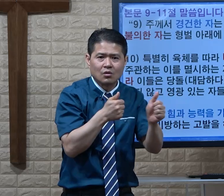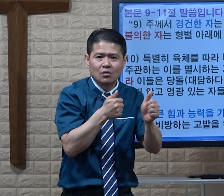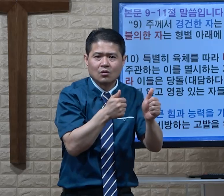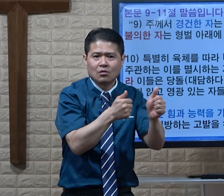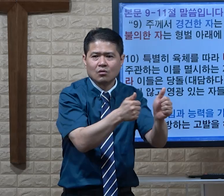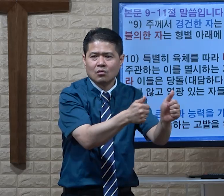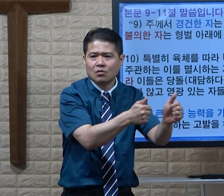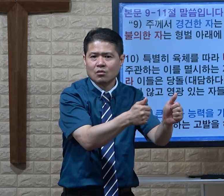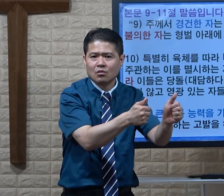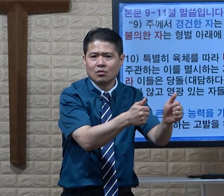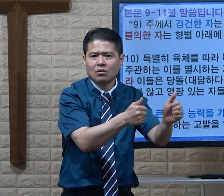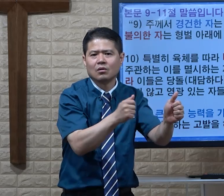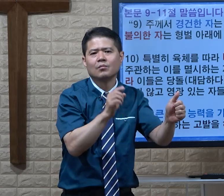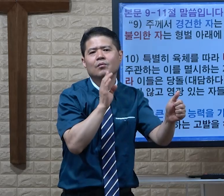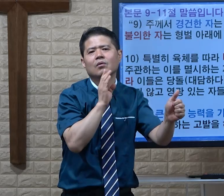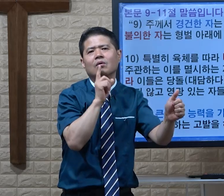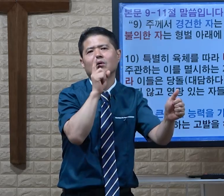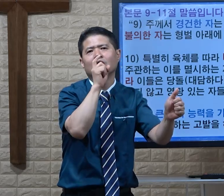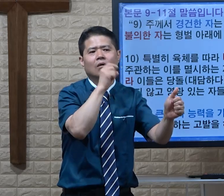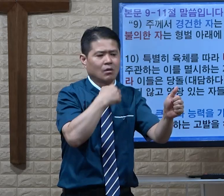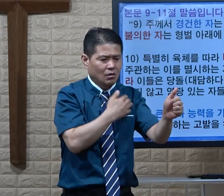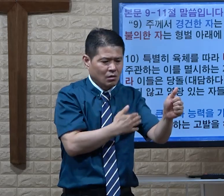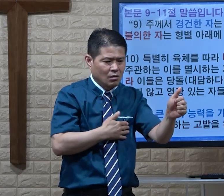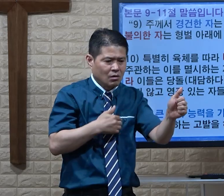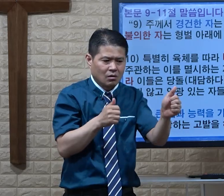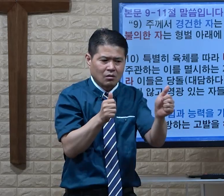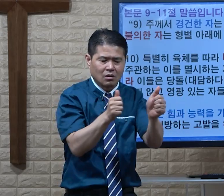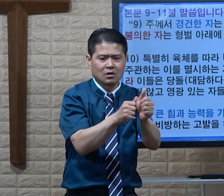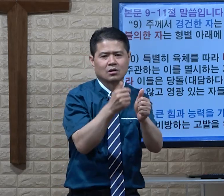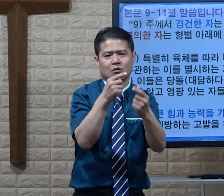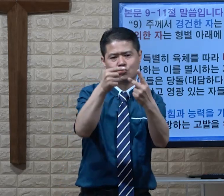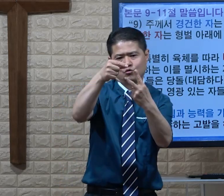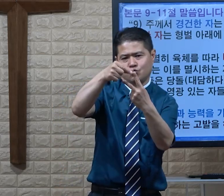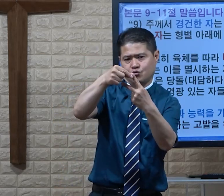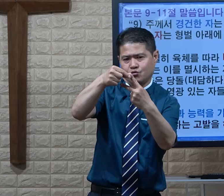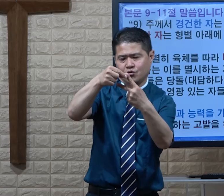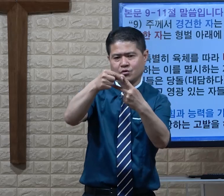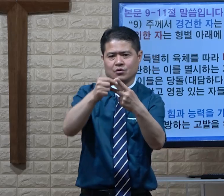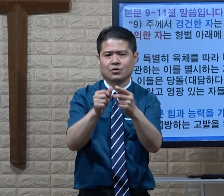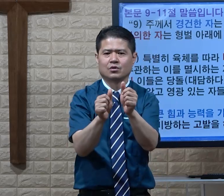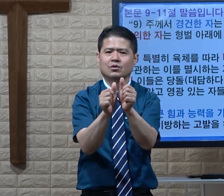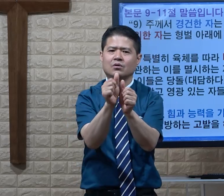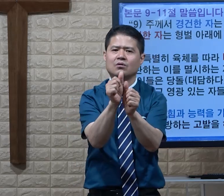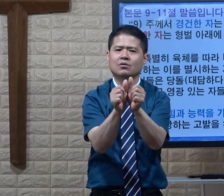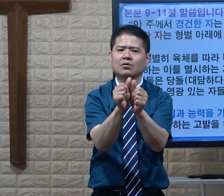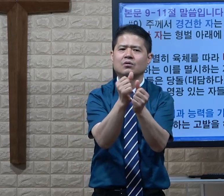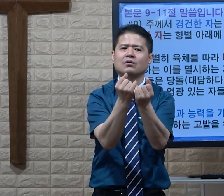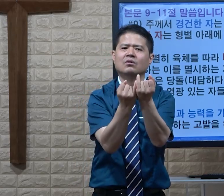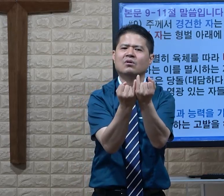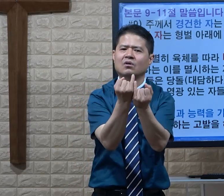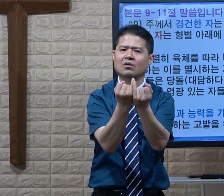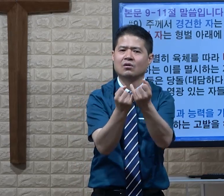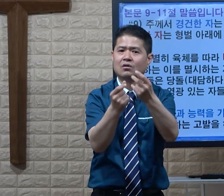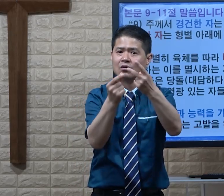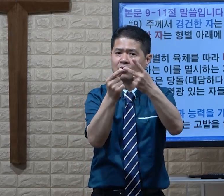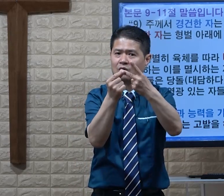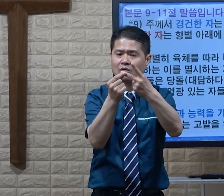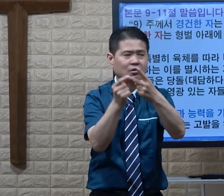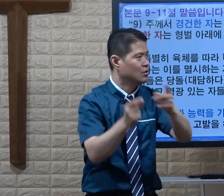육체를 따라 라고 적혔는데 이것은 두 가지 의미가 있습니다.